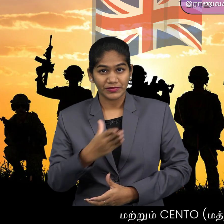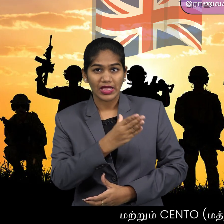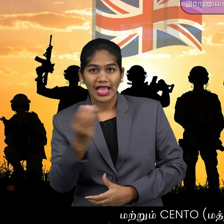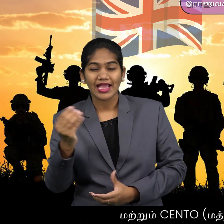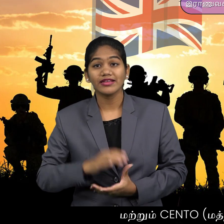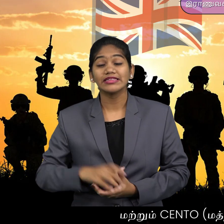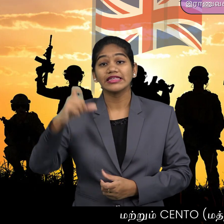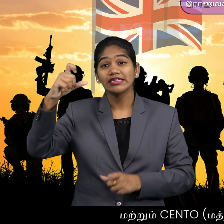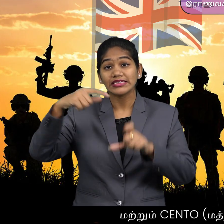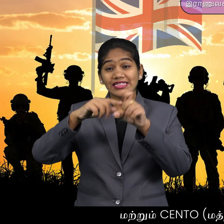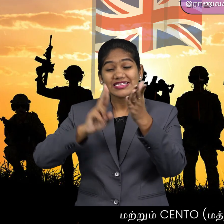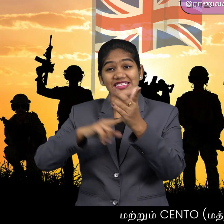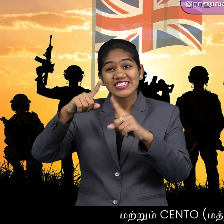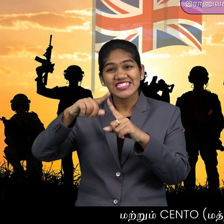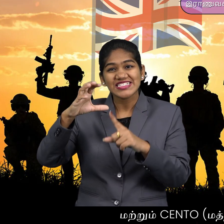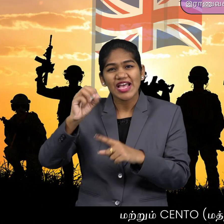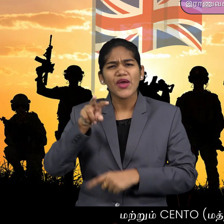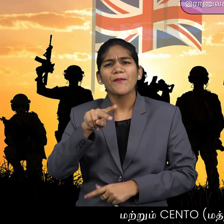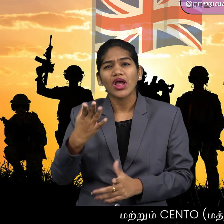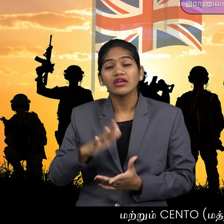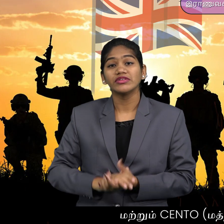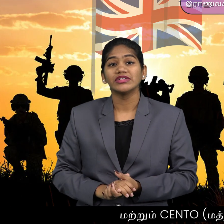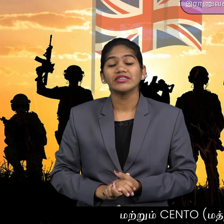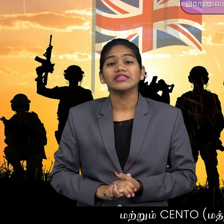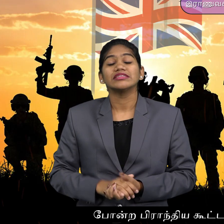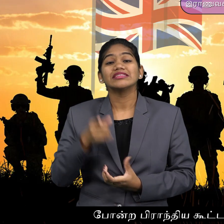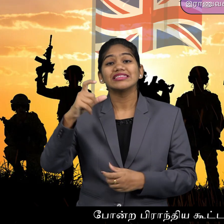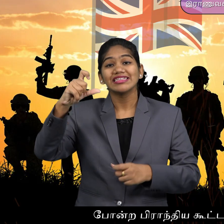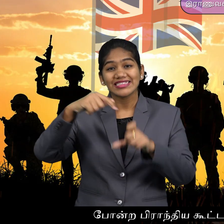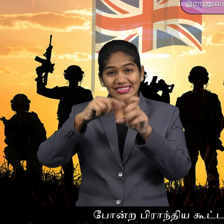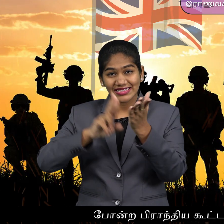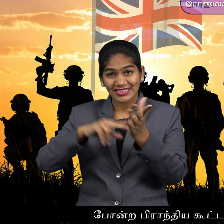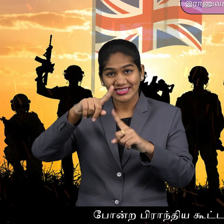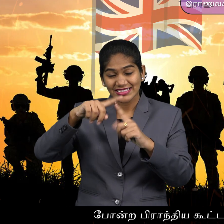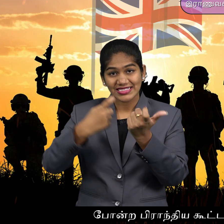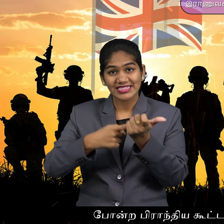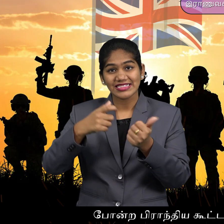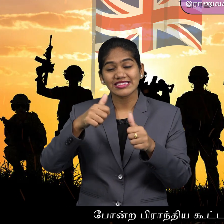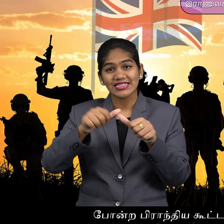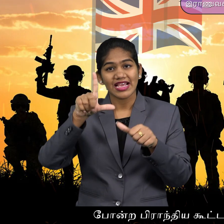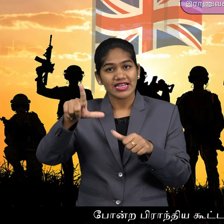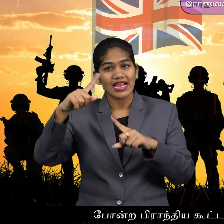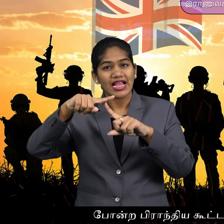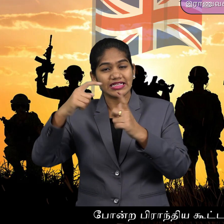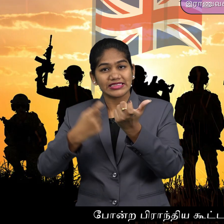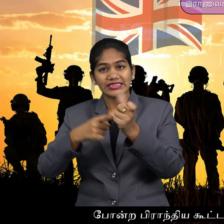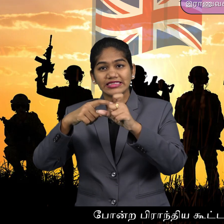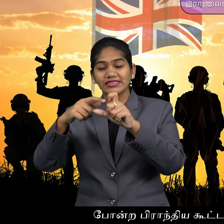மற்றும் சென்டோ, அதாவது மத்திய ஒப்பந்த அமைப்பு போன்ற பிராந்திய கூட்டணிகளை